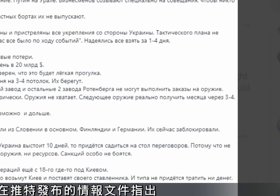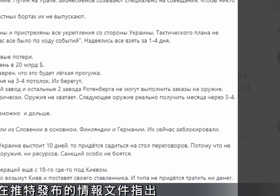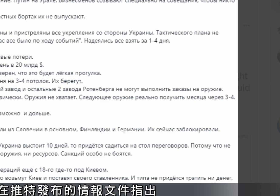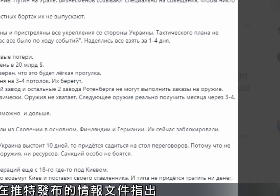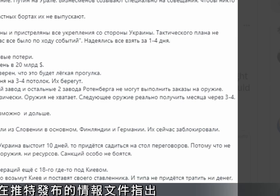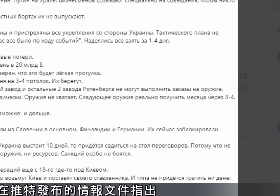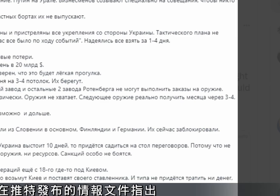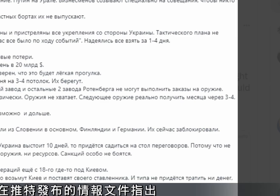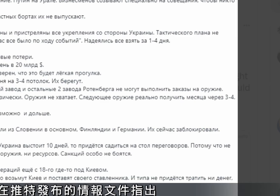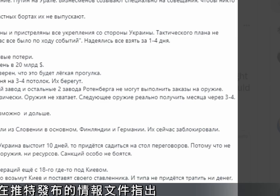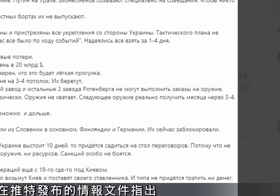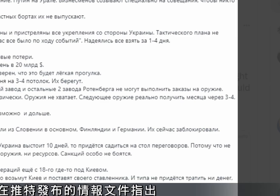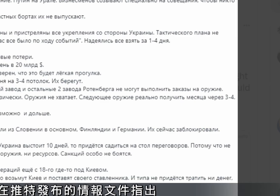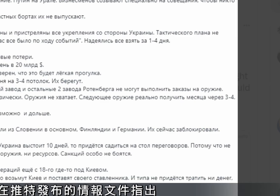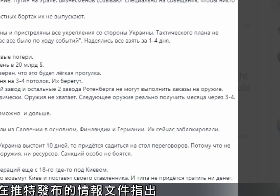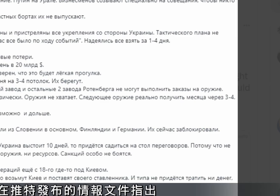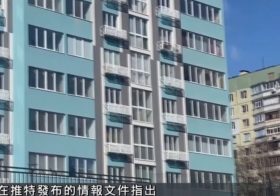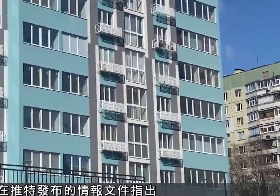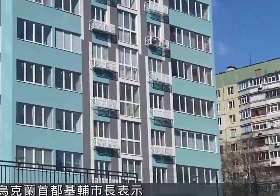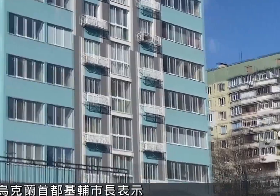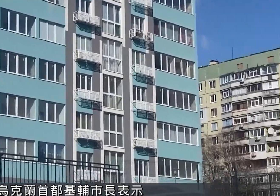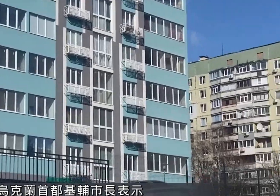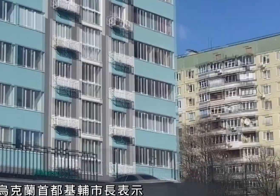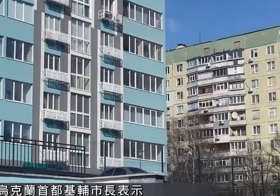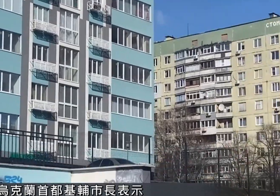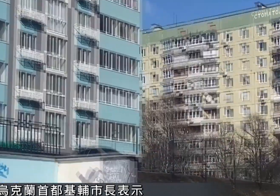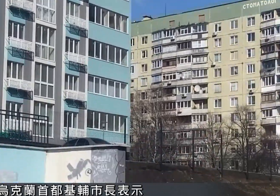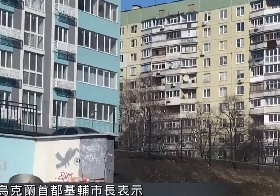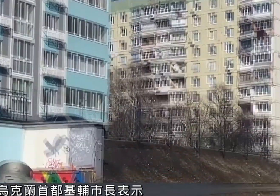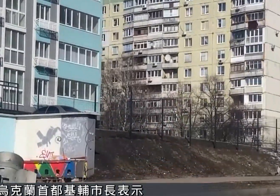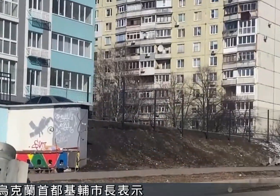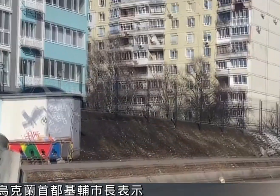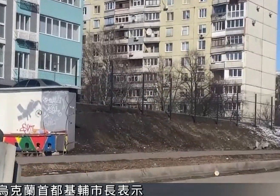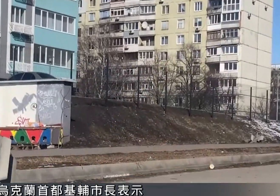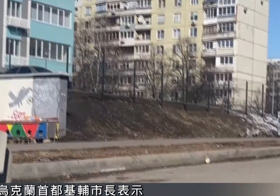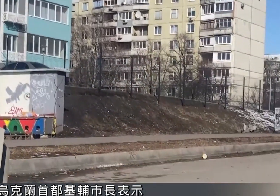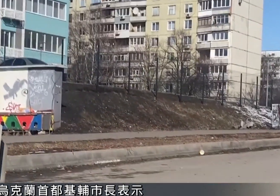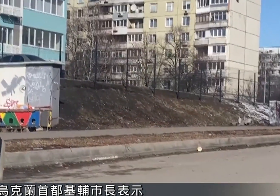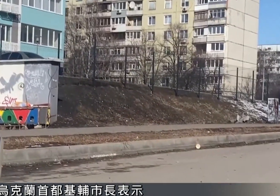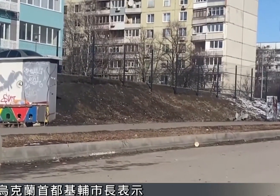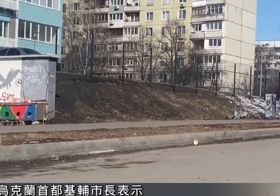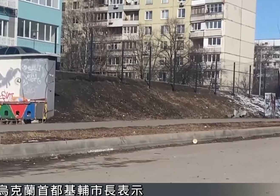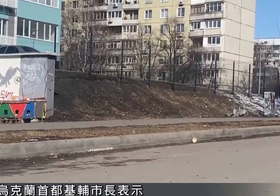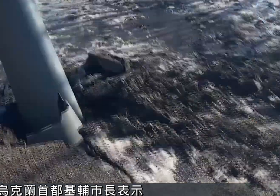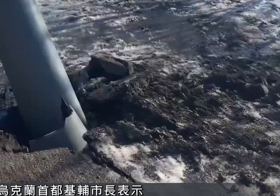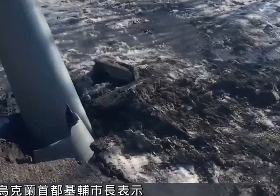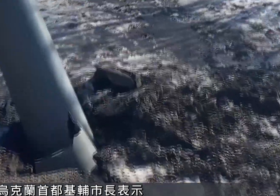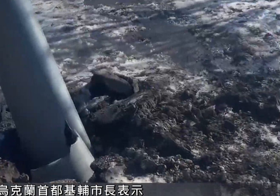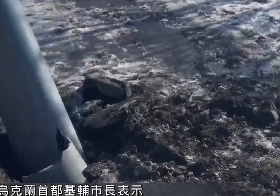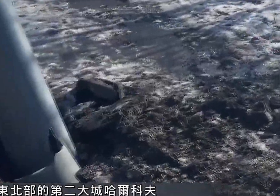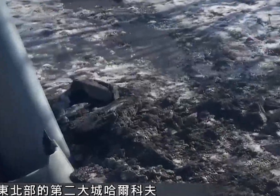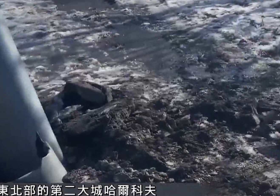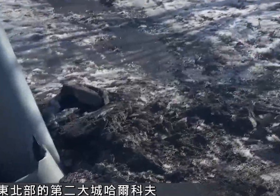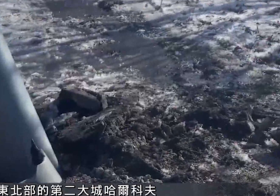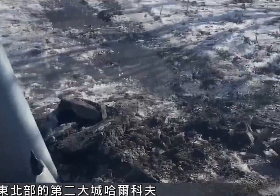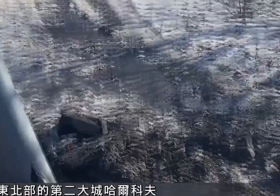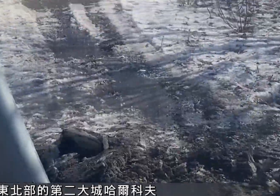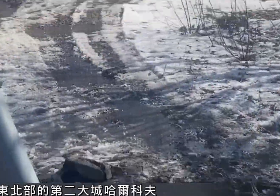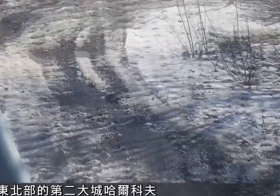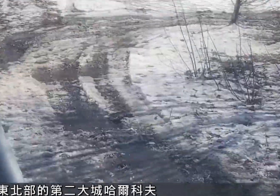不下乌克兰非常震怒。乌克兰首都基辅市长表示，目前已肃清市区俄军，东北部的第二大城哈尔科夫乌